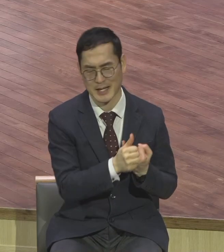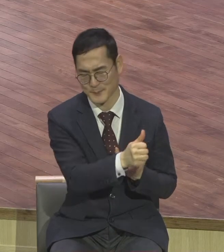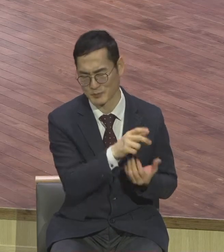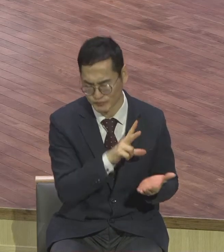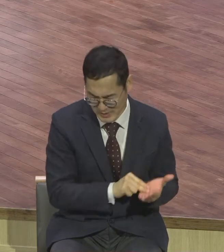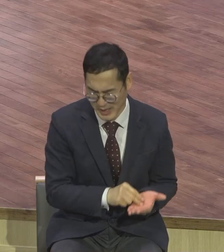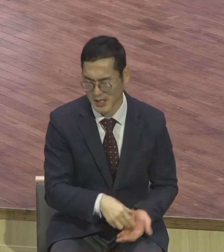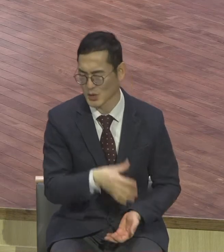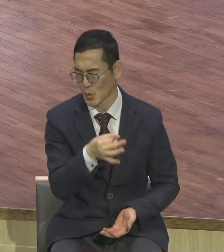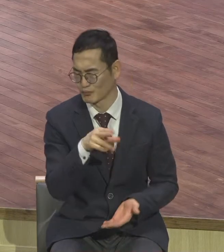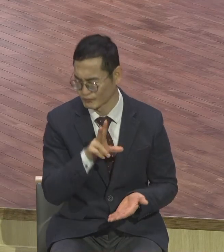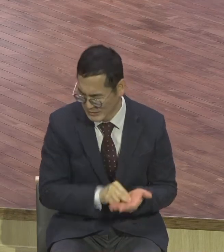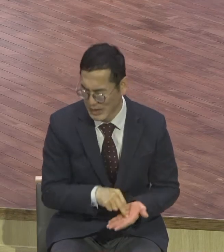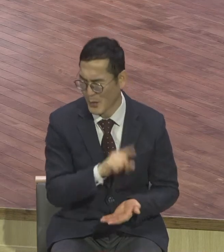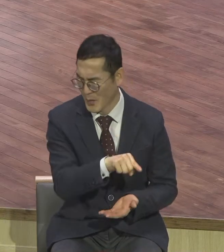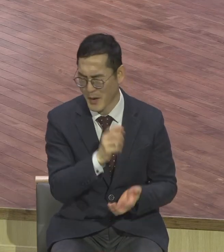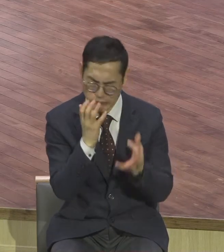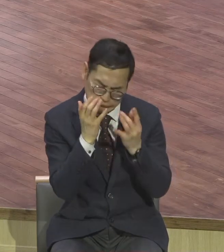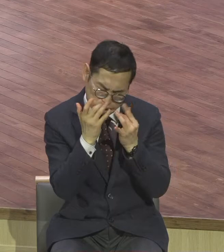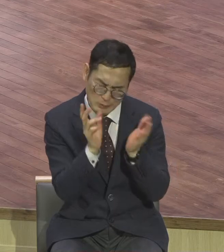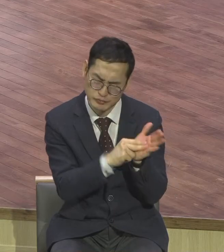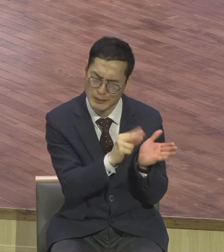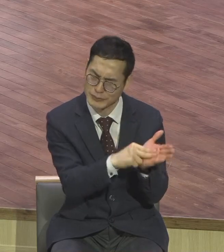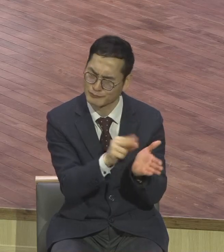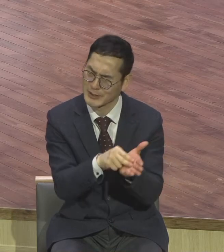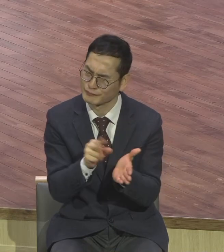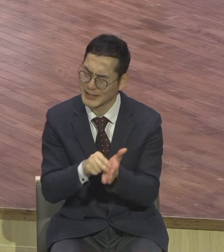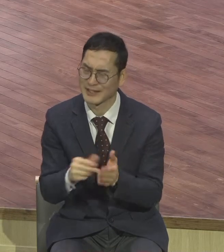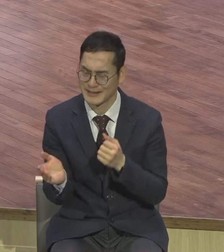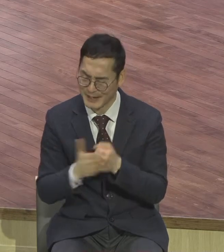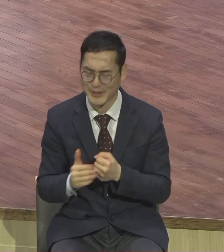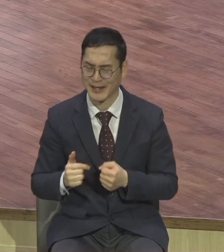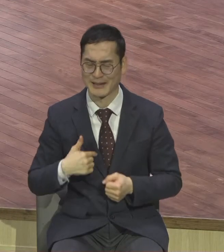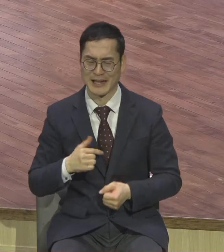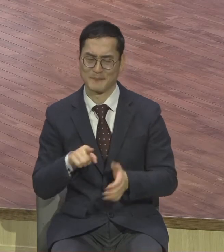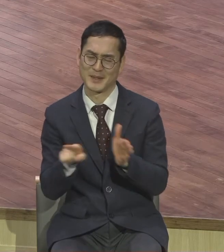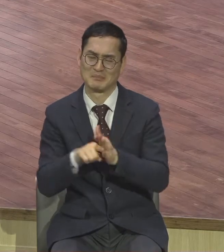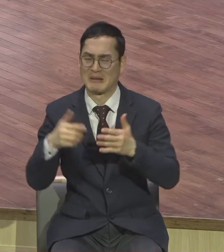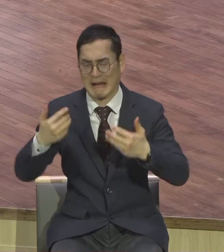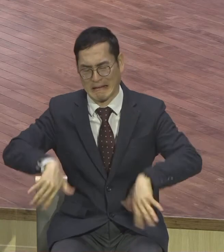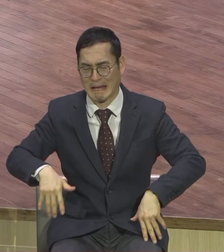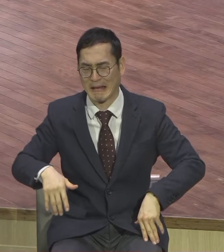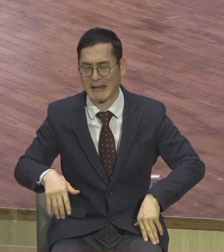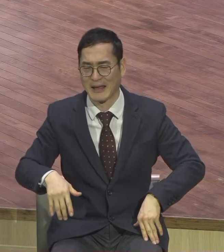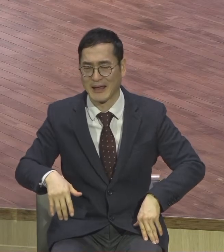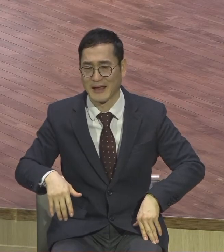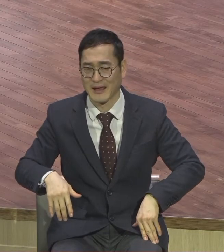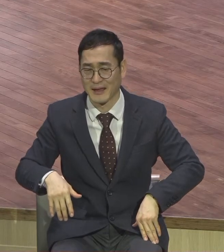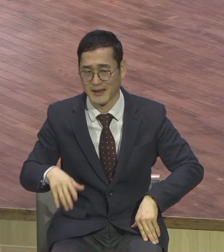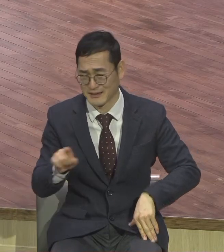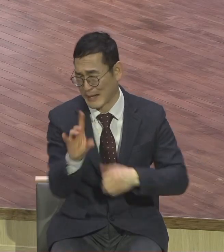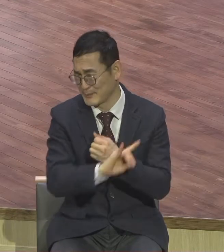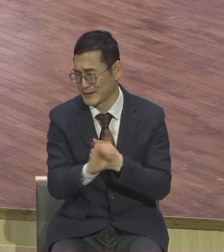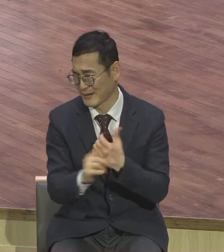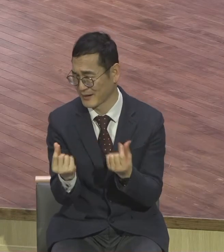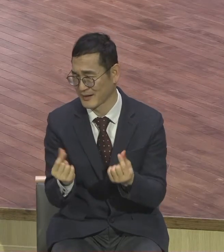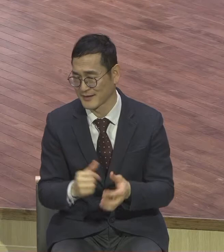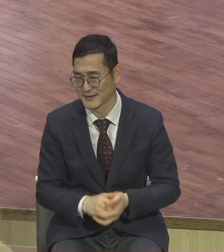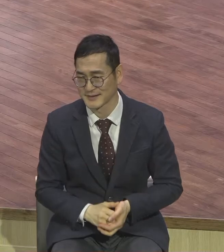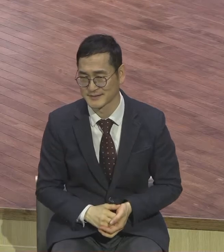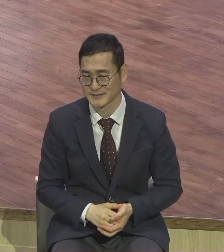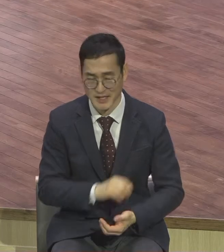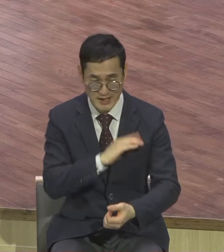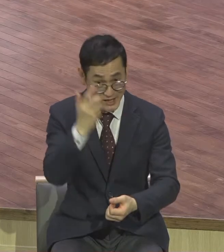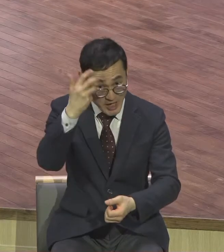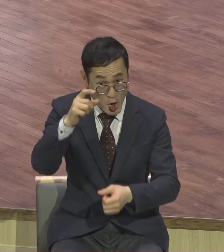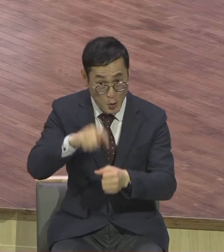사람 문제 뭐 문제 이런 저런 문제 그것 다 변명이요. 내 영권이 있냐 없냐 영권이 있냐 없냐